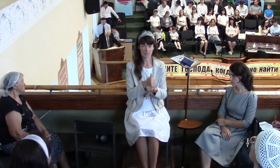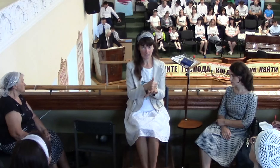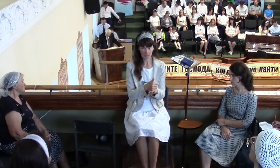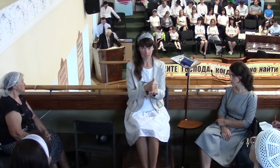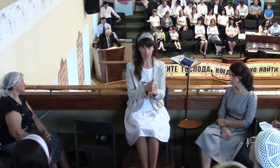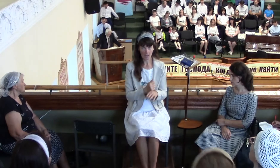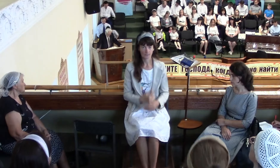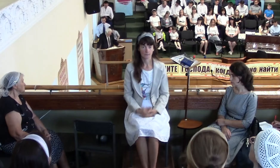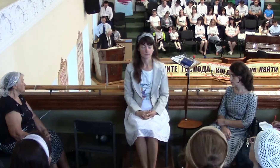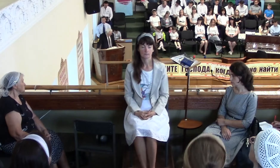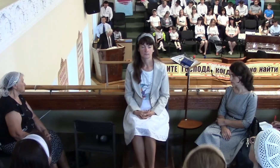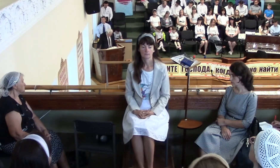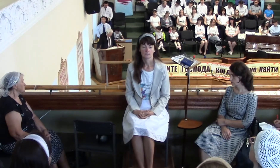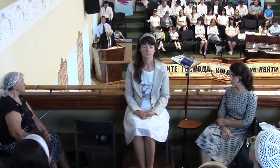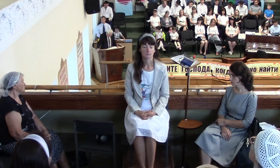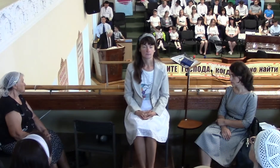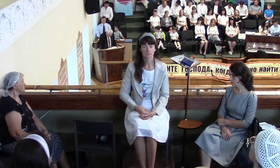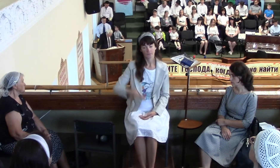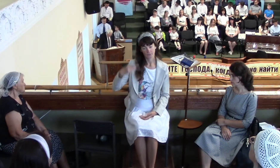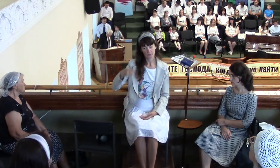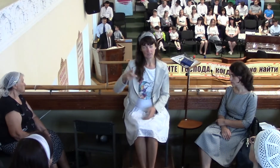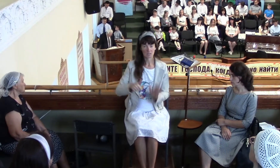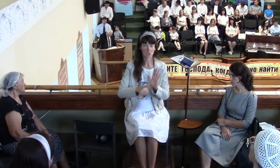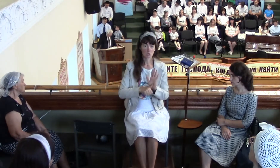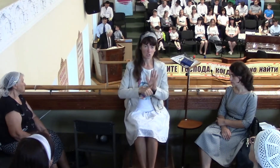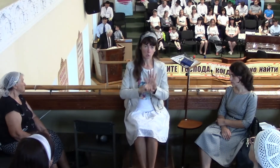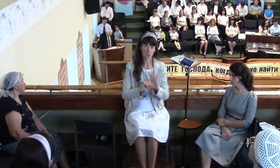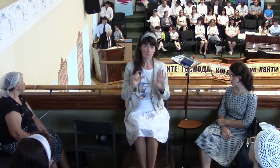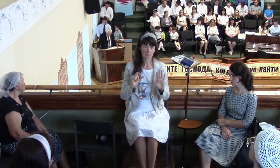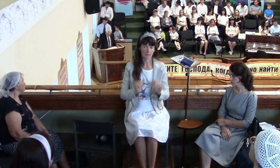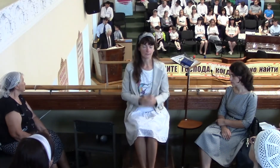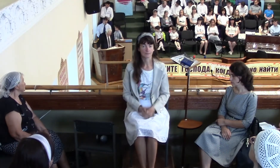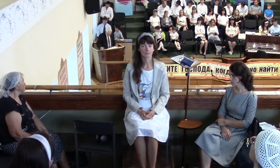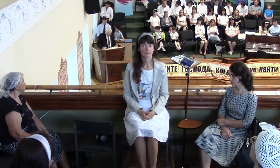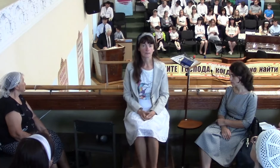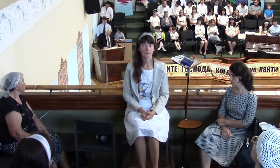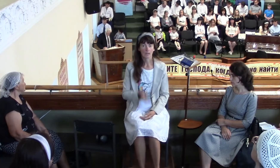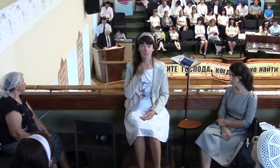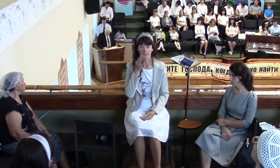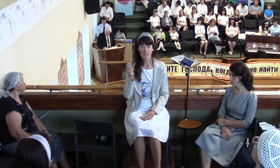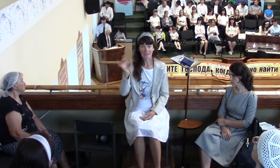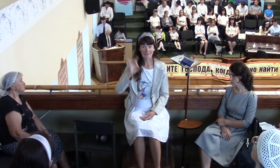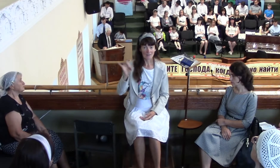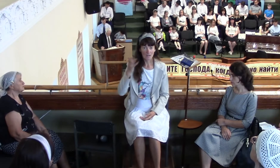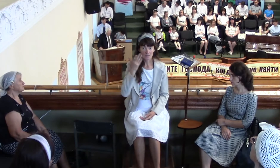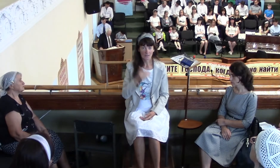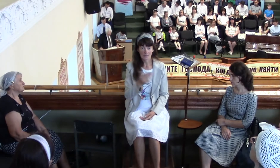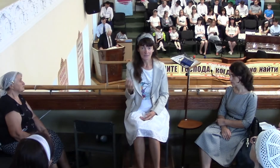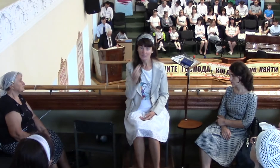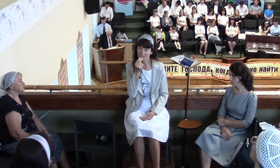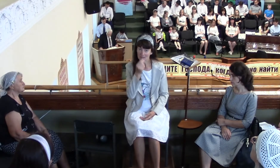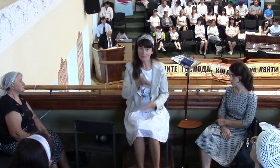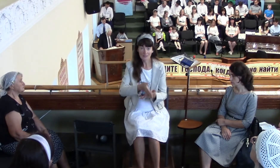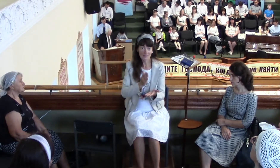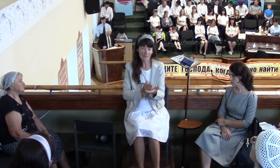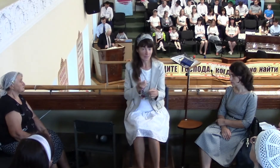Мы прочитаем с 26 стиха. «Ибо всякий раз, когда вы едите хлеб